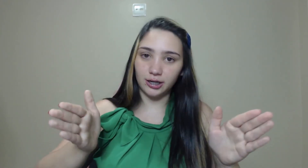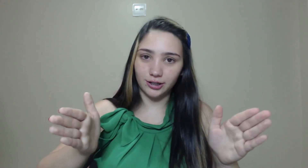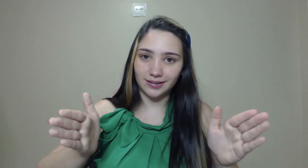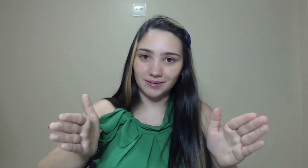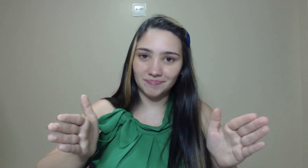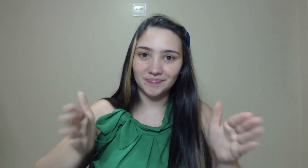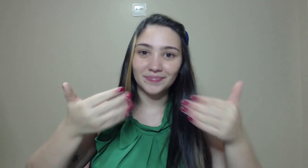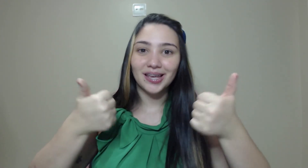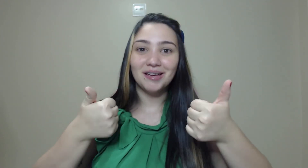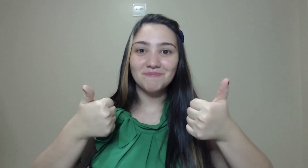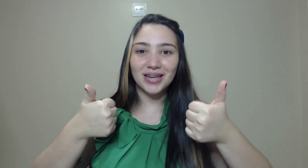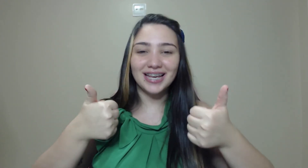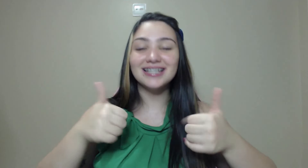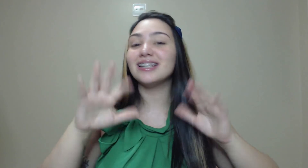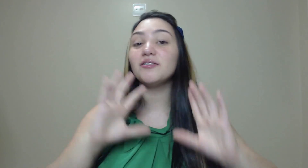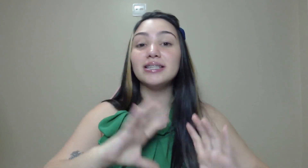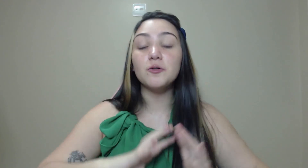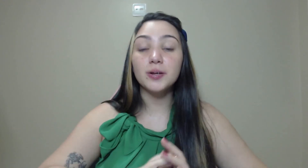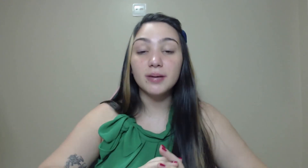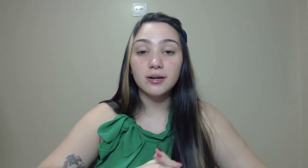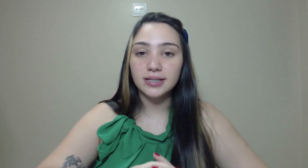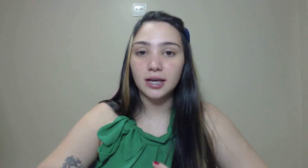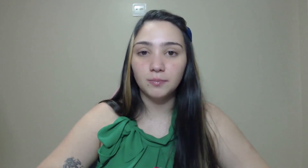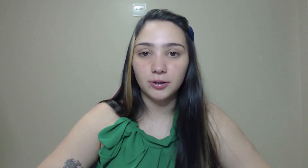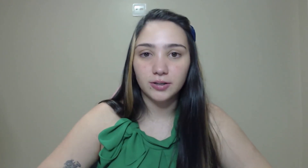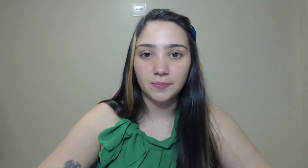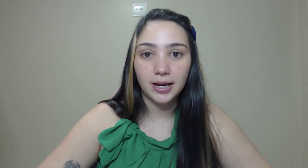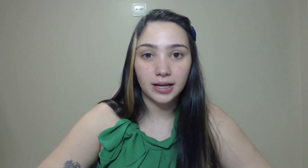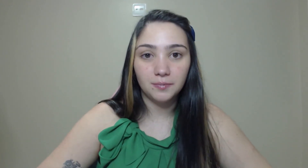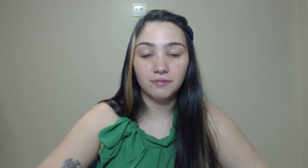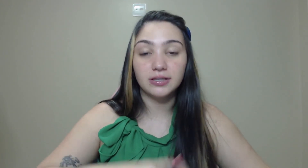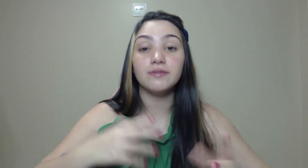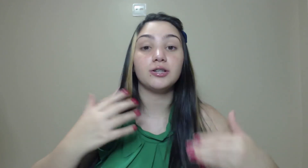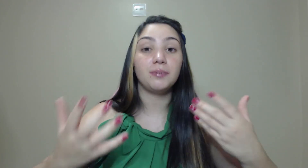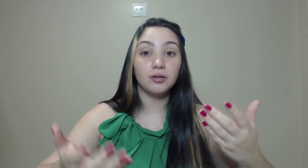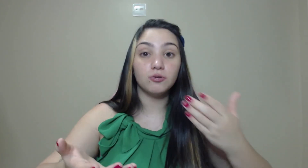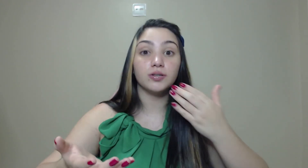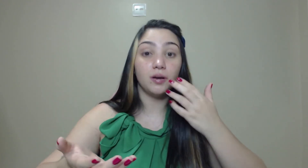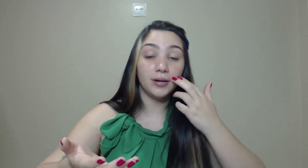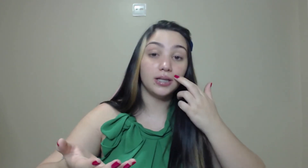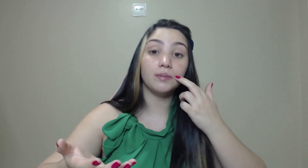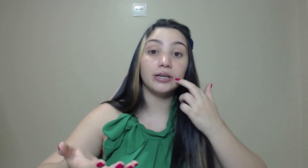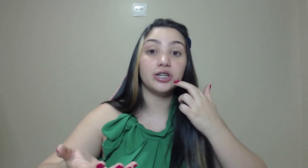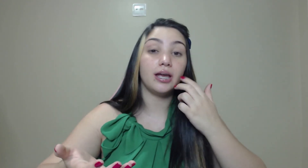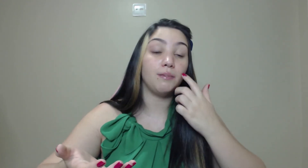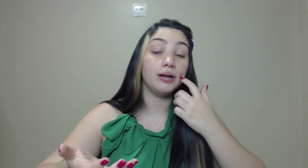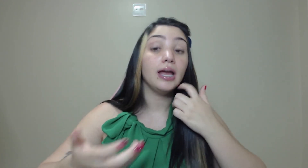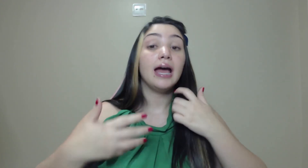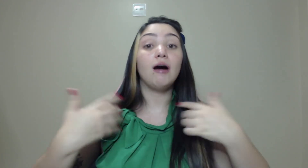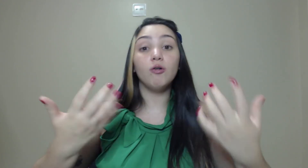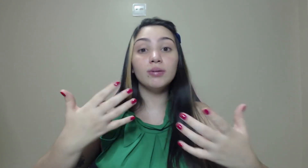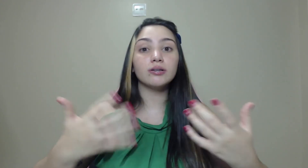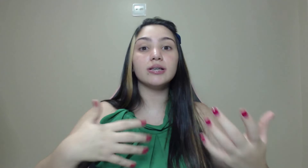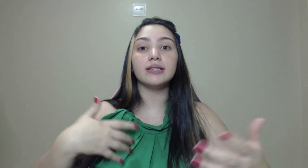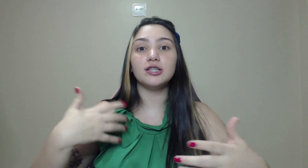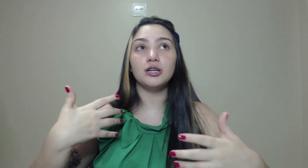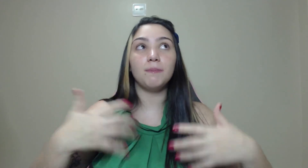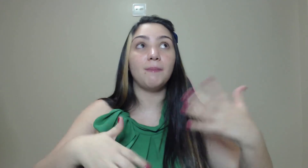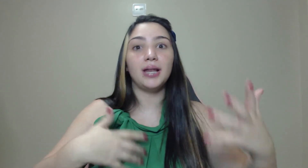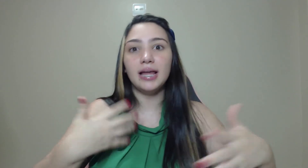caixas. Beleza? Então esse é o primeiro exemplo que eu separei aqui pra você. Você já aprendeu, conseguiu aprender também de quebra algumas coisas de papelaria